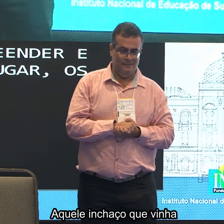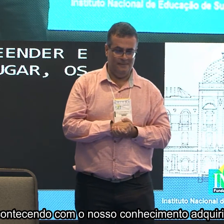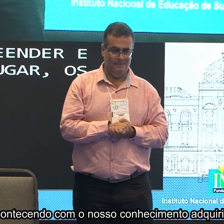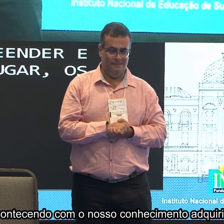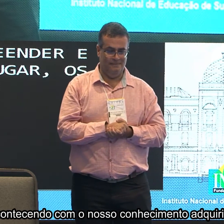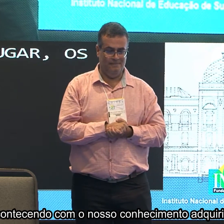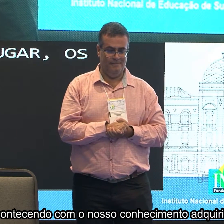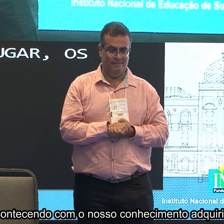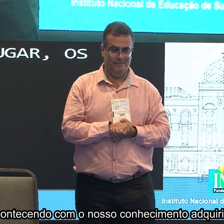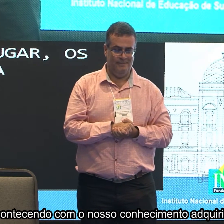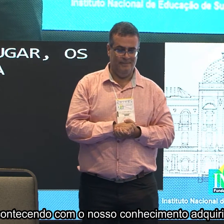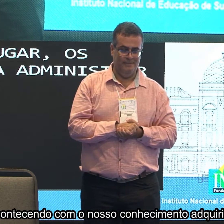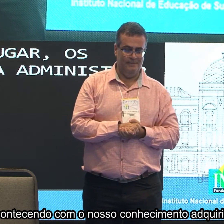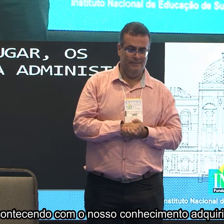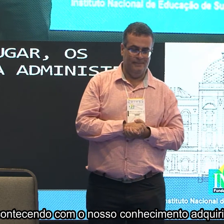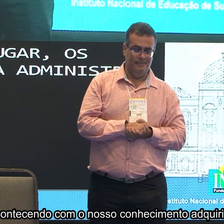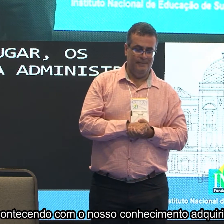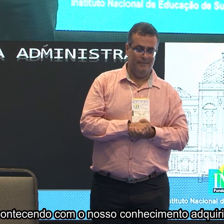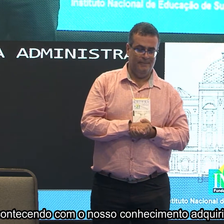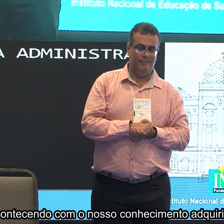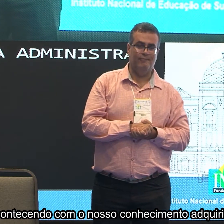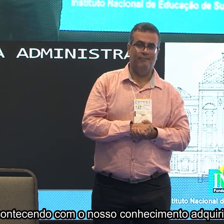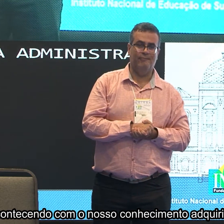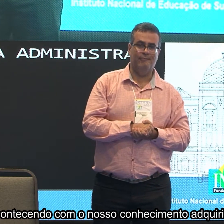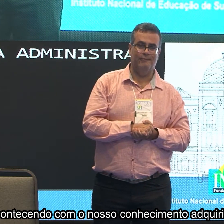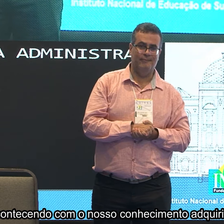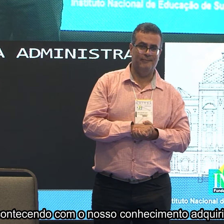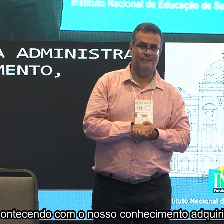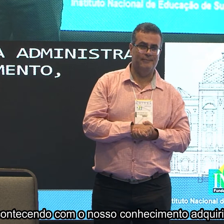vinha acontecendo com o nosso conhecimento adquirido.